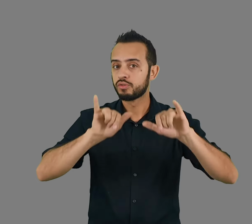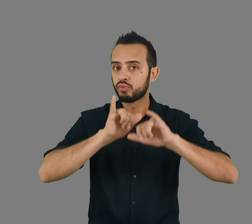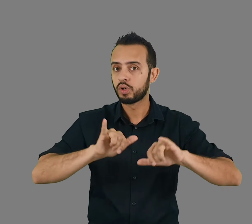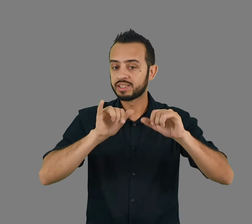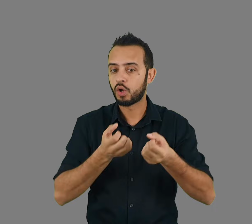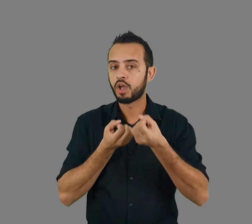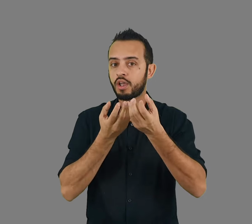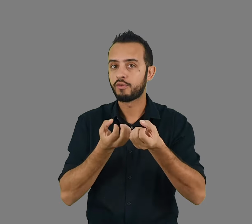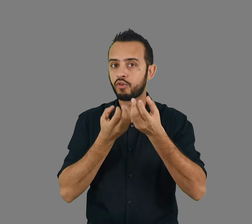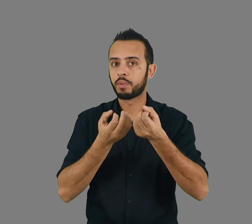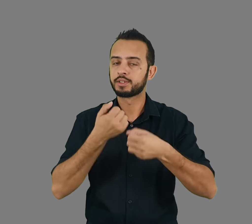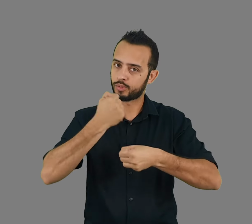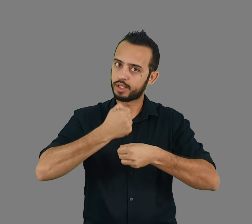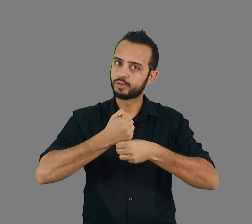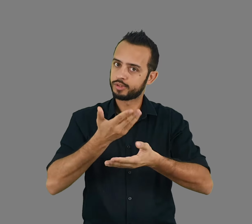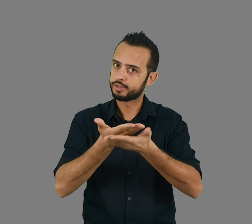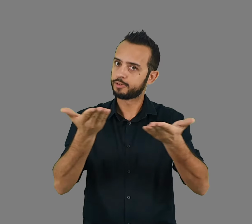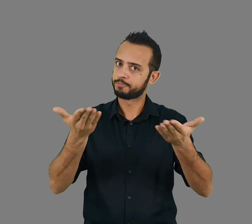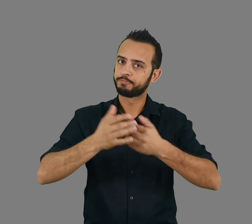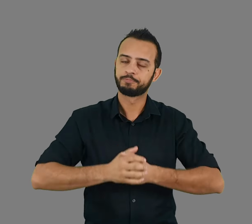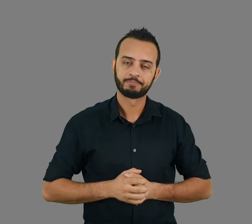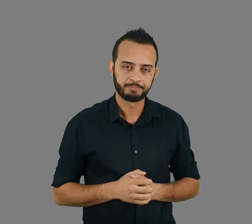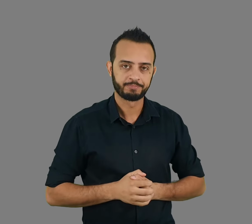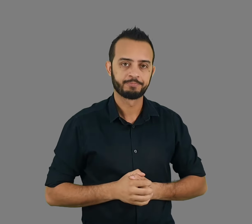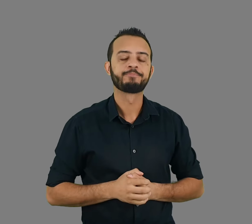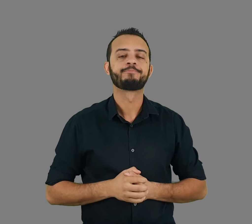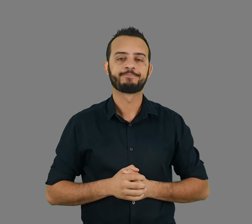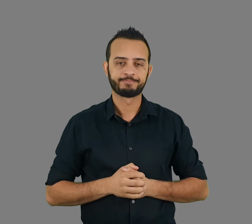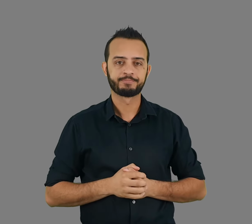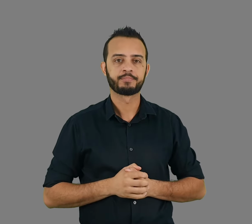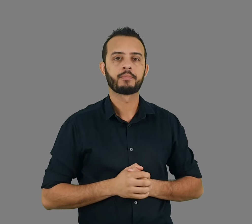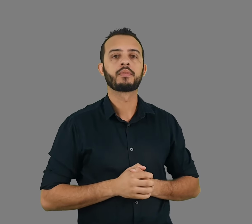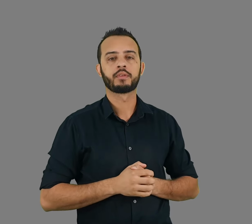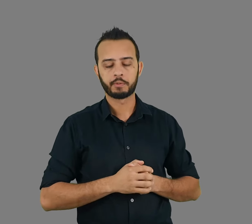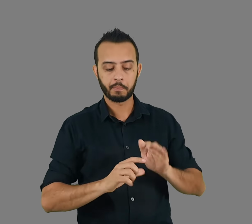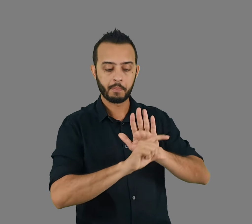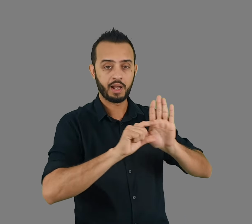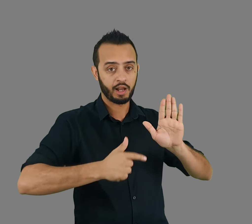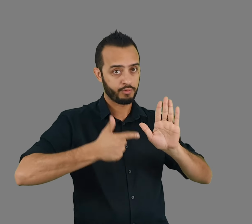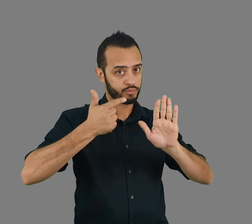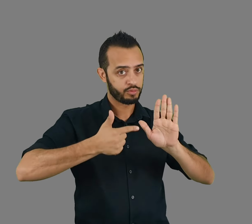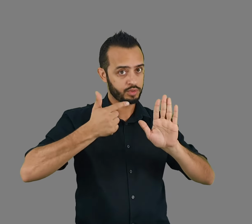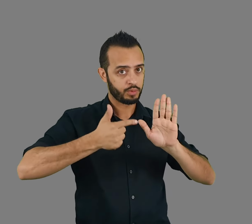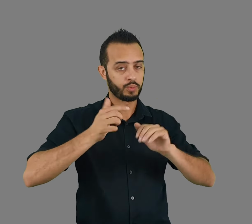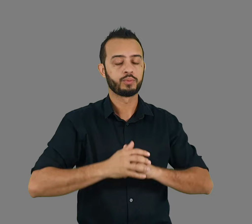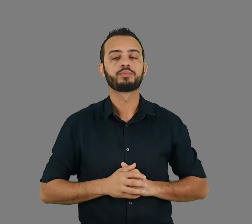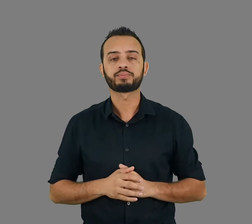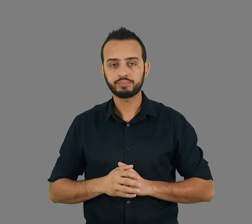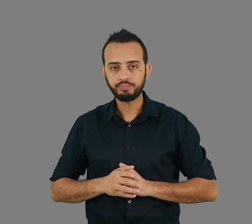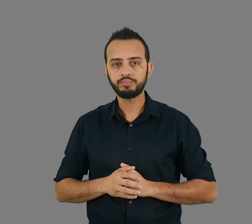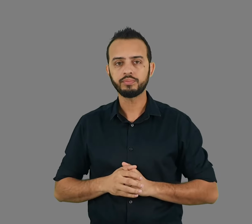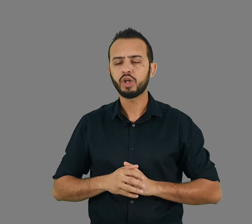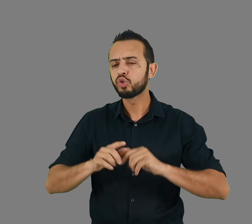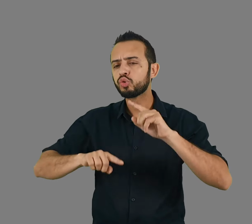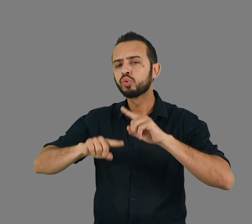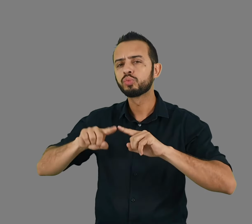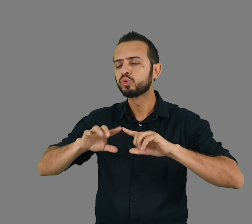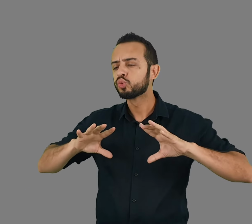informação desta associação. Parágrafo 2º. Todo o produto resultado da